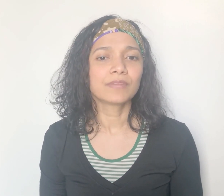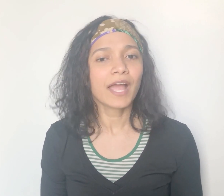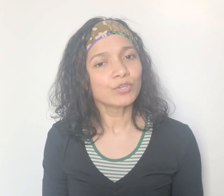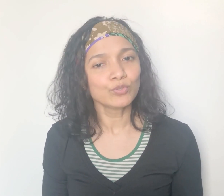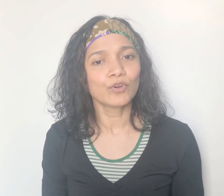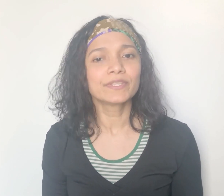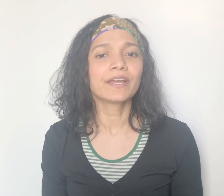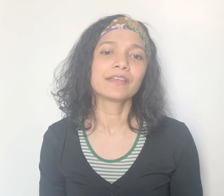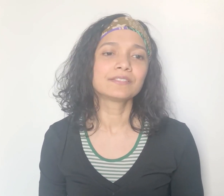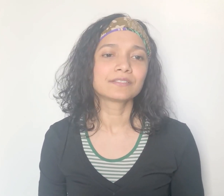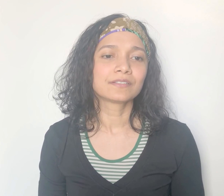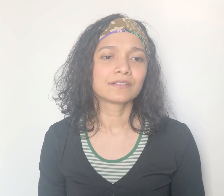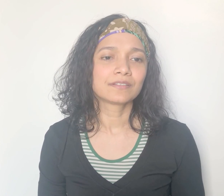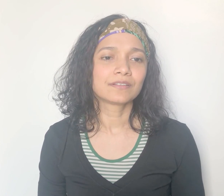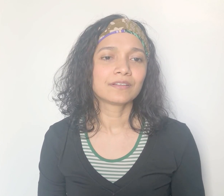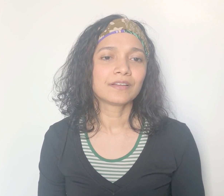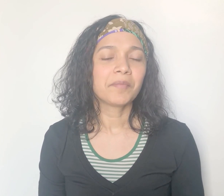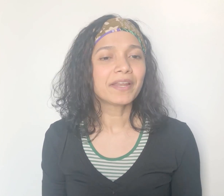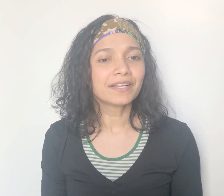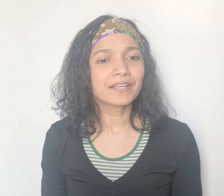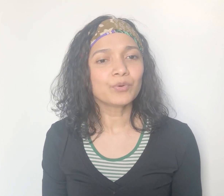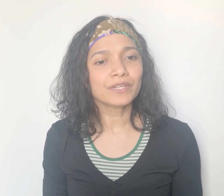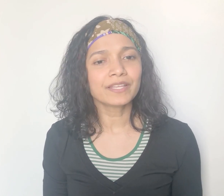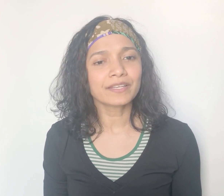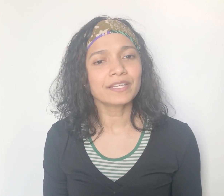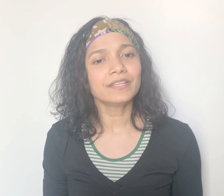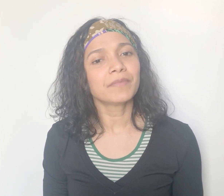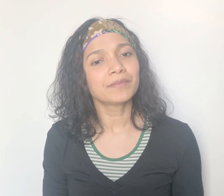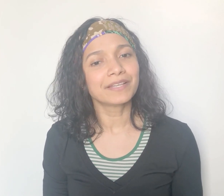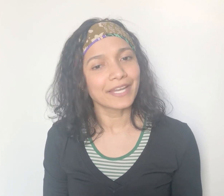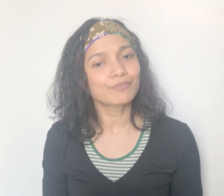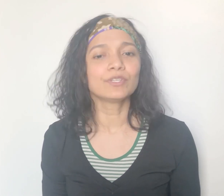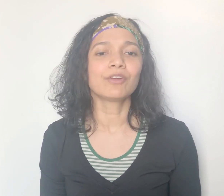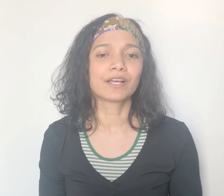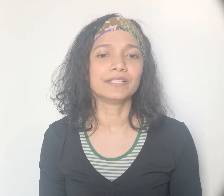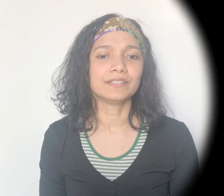హ్యావ్ అ రూఫ్ ఓవర్ దియర్ హెడ్స్. మన దగ్గర ఉన్నదానికి మనం గ్రేట్ఫుల్గా ఉండాలి.